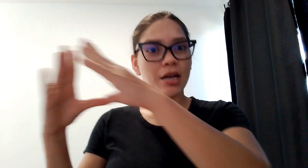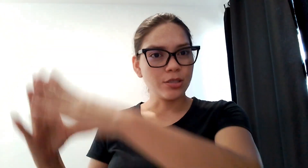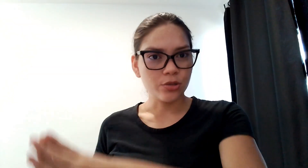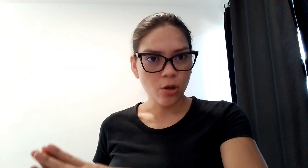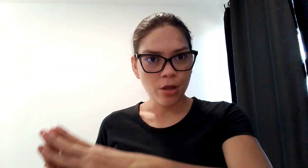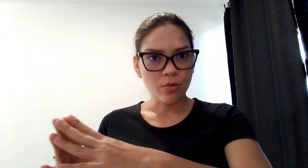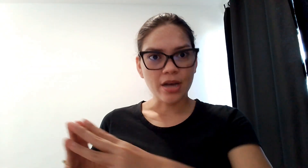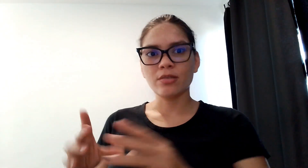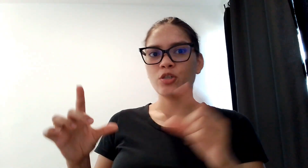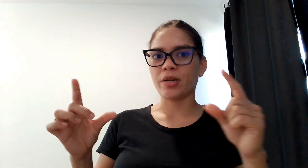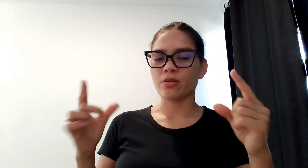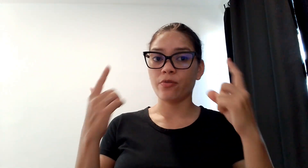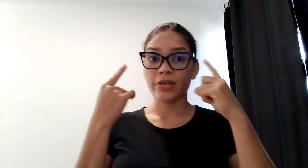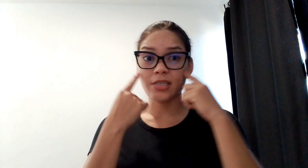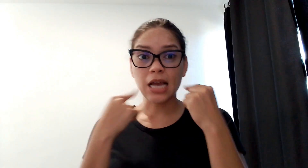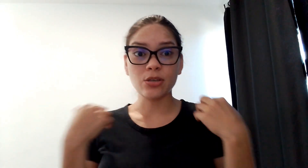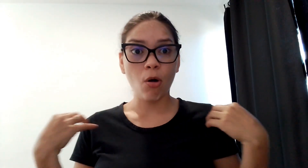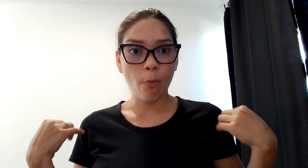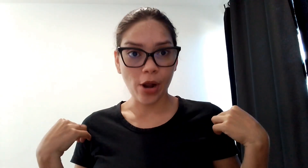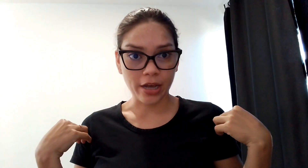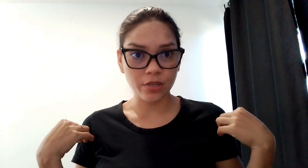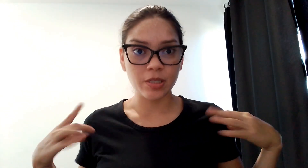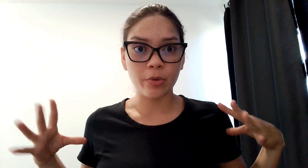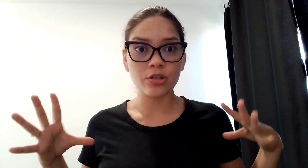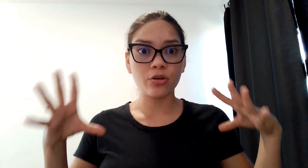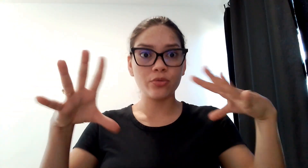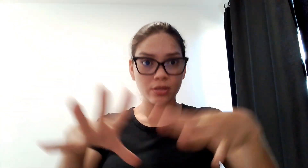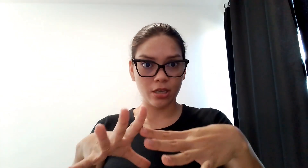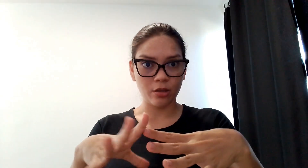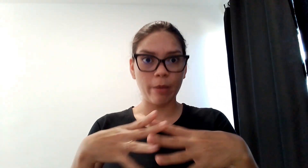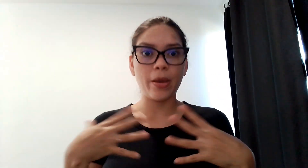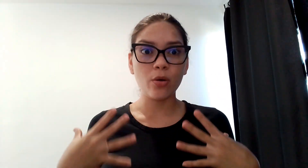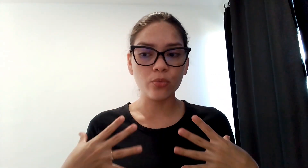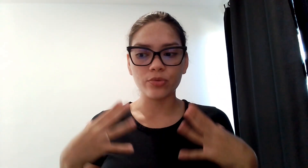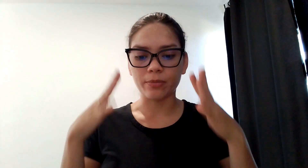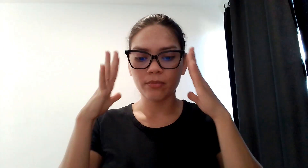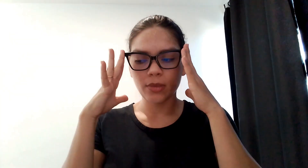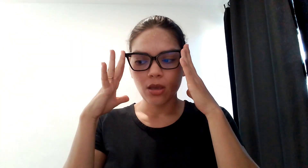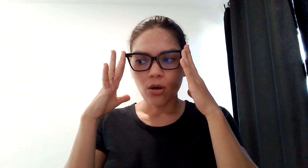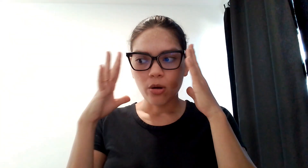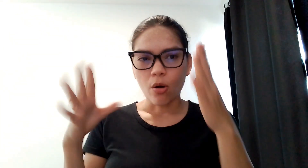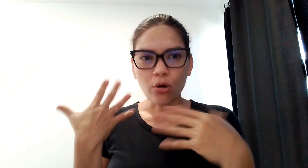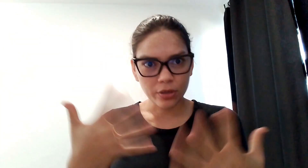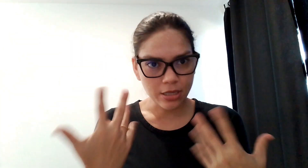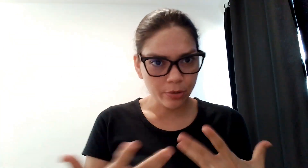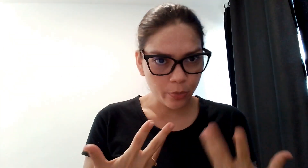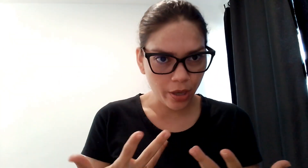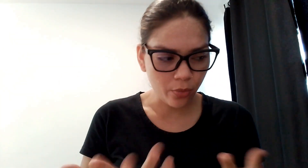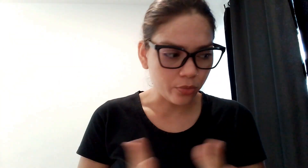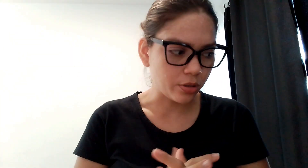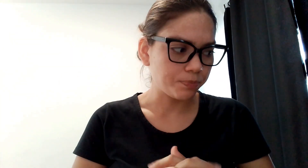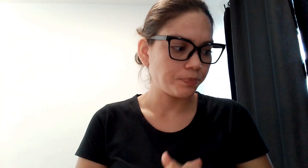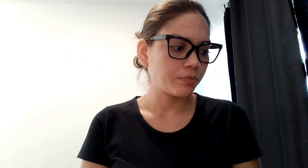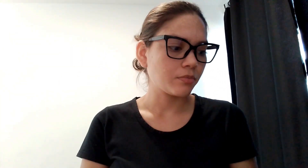marcações não manuais são expressões faciais e corporais que você pode introduzir numa pergunta. Outro exemplo de pergunta.